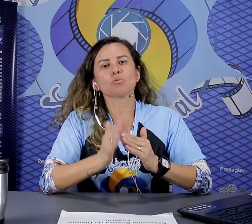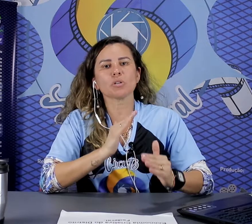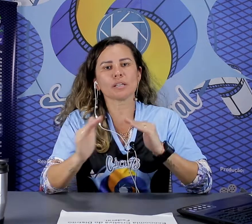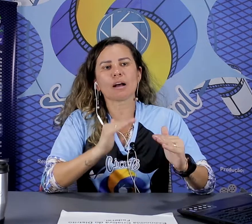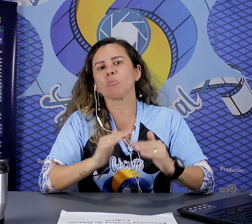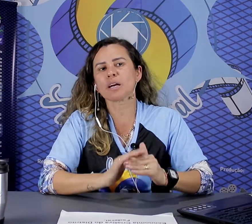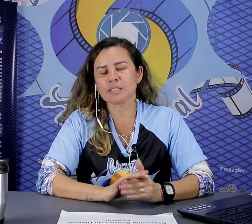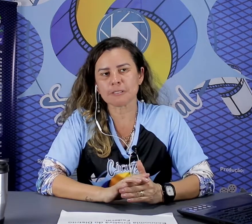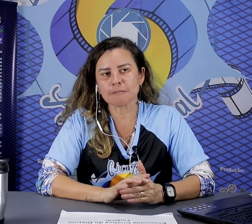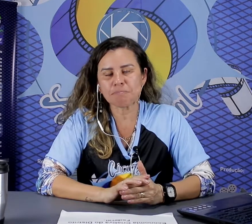na comunicação.